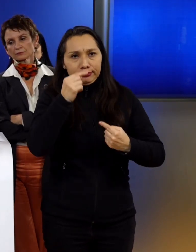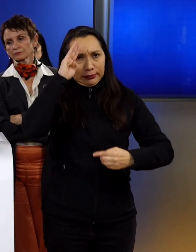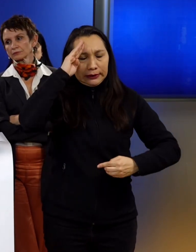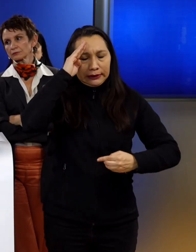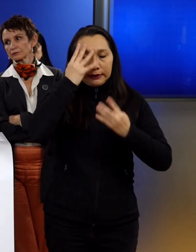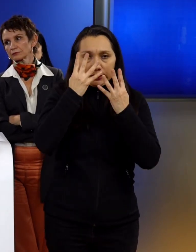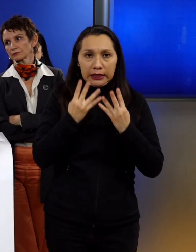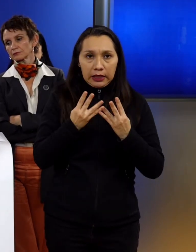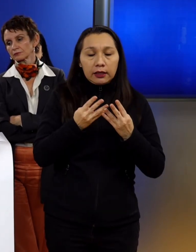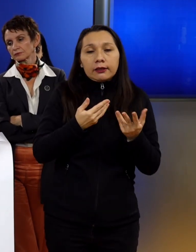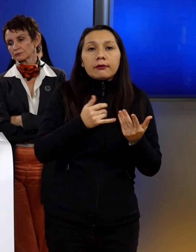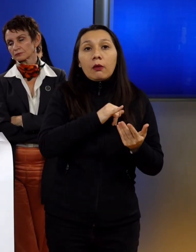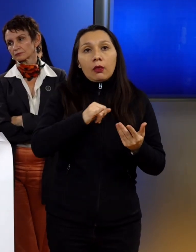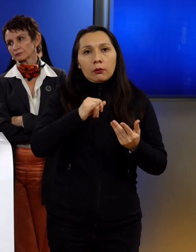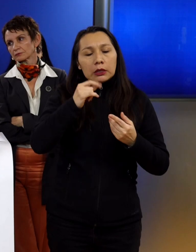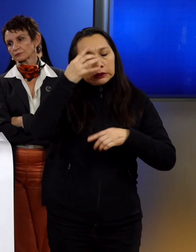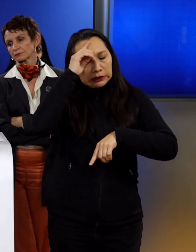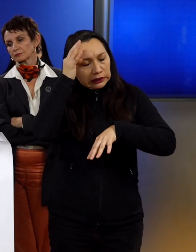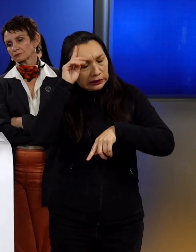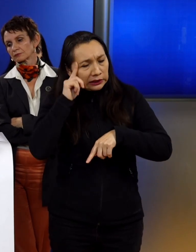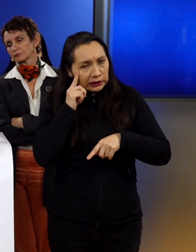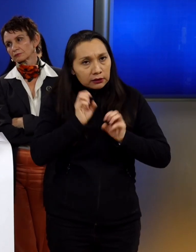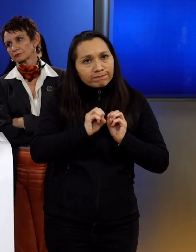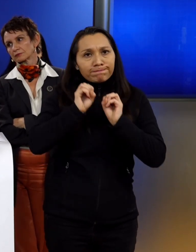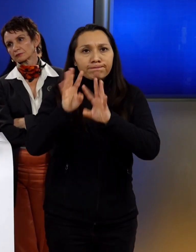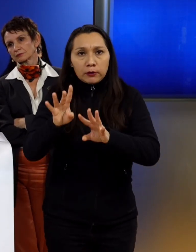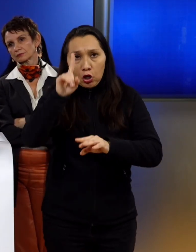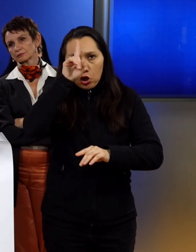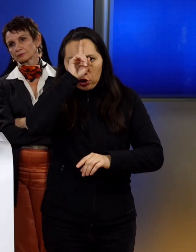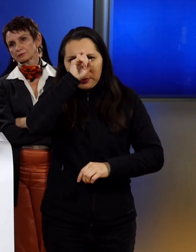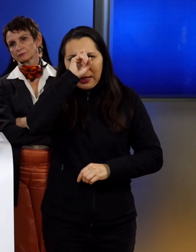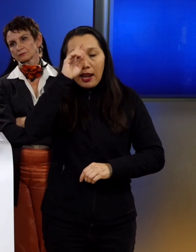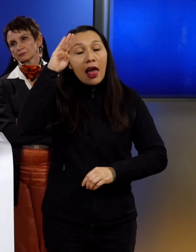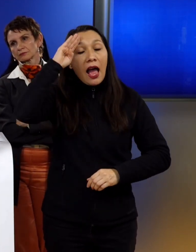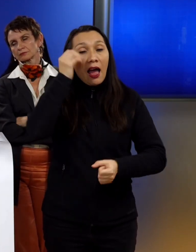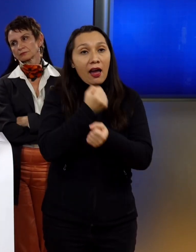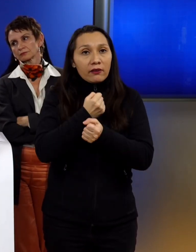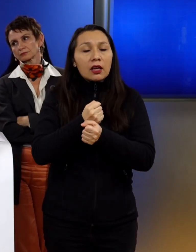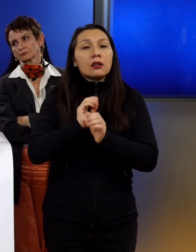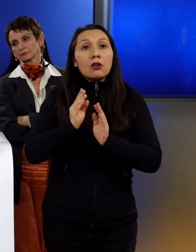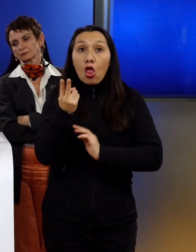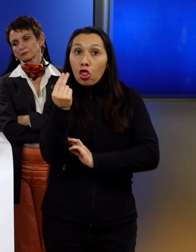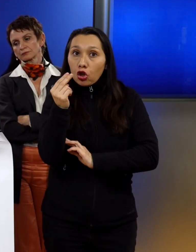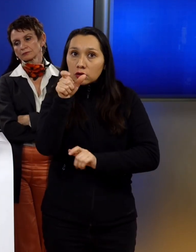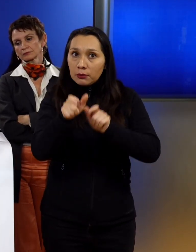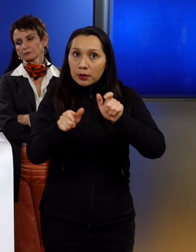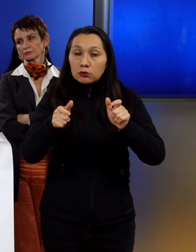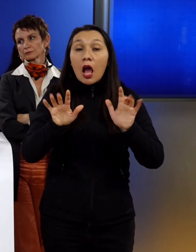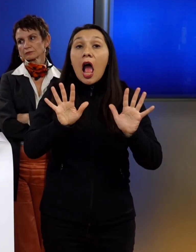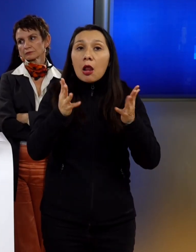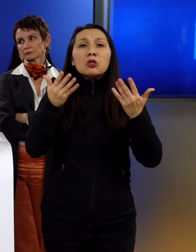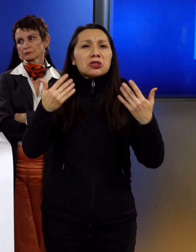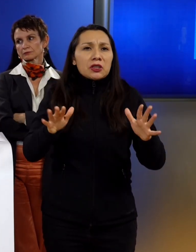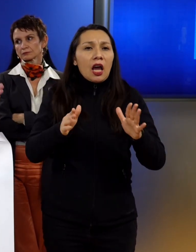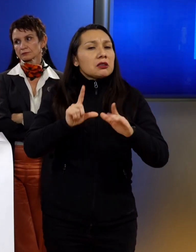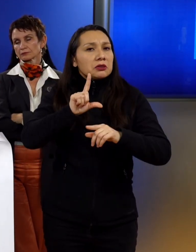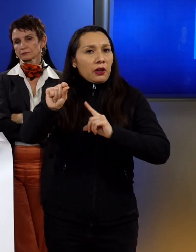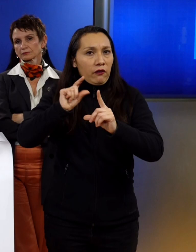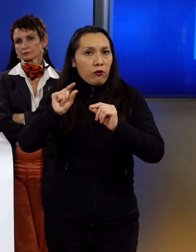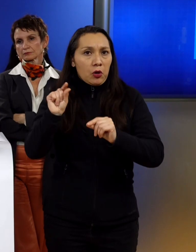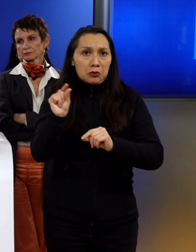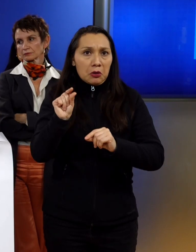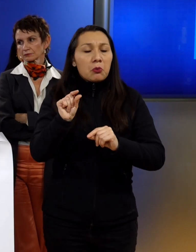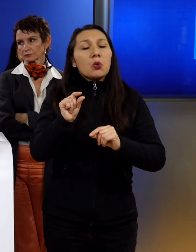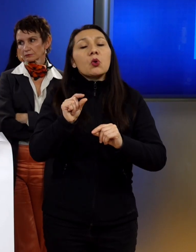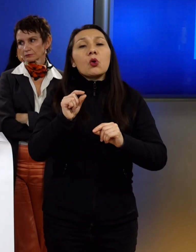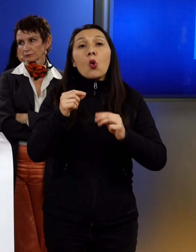Los gendarmes fueron trasladados al hospital de Carabineros, hay 12 gendarmes que están siendo atendidos, algunos es probable que ya estén dados de alta, por lo menos hasta hace unos